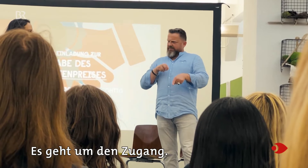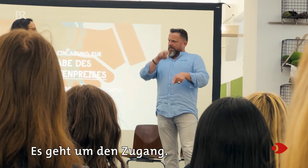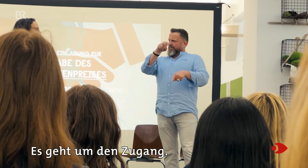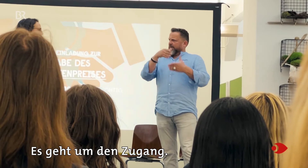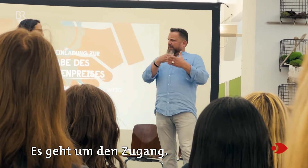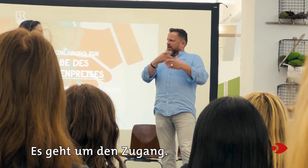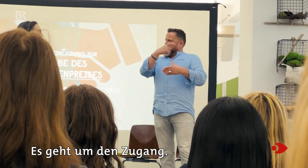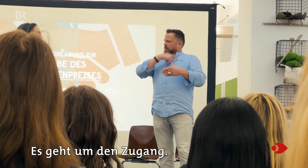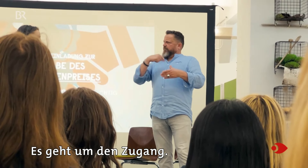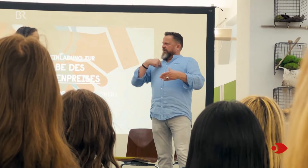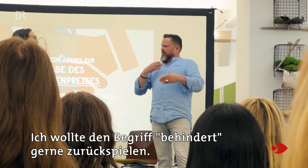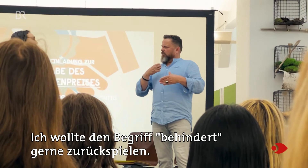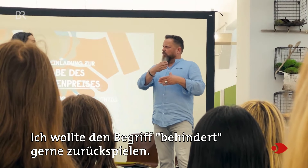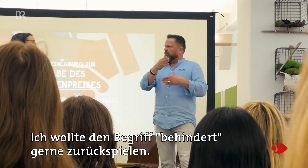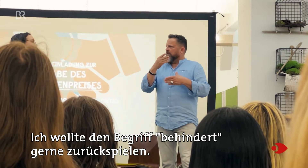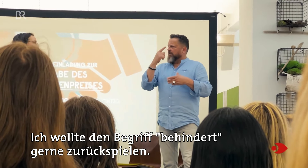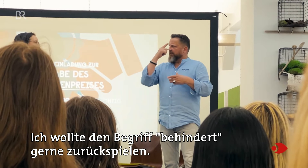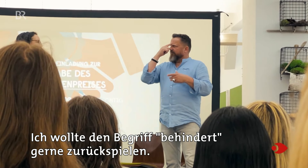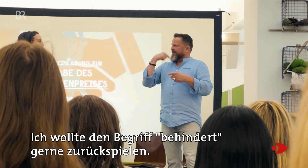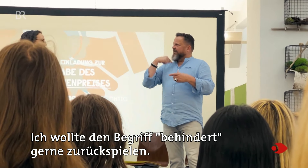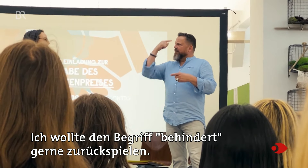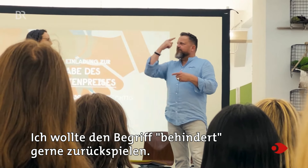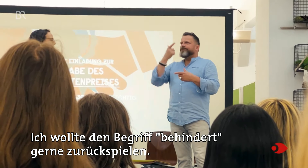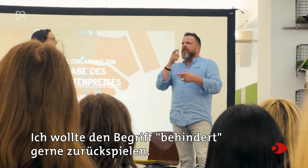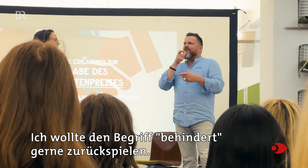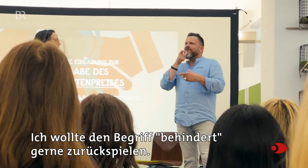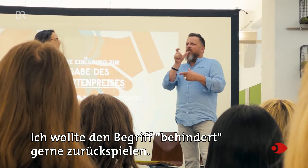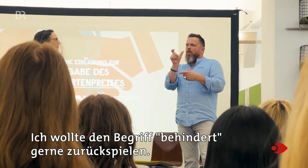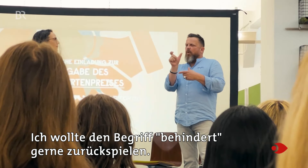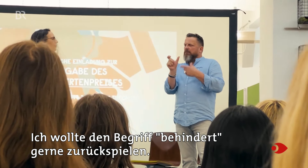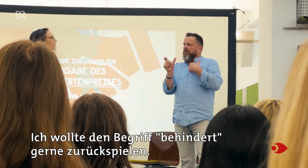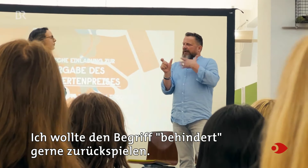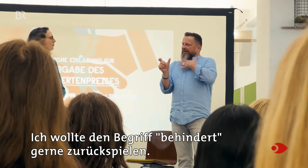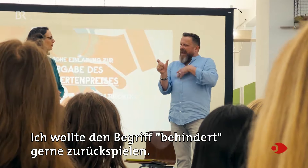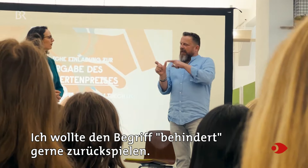den Zugang. Ich wollte den Begriff behindert gerne zurückspielen.